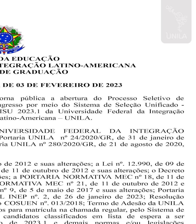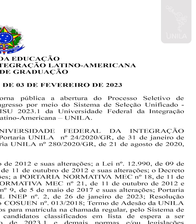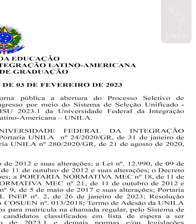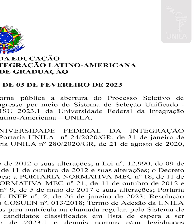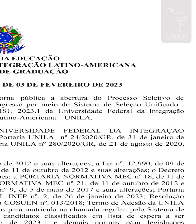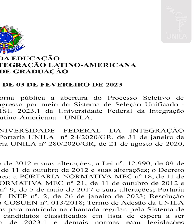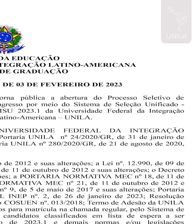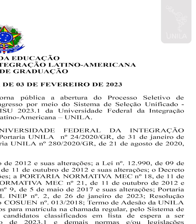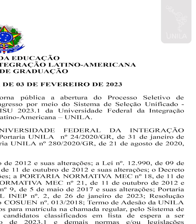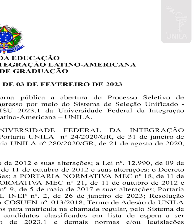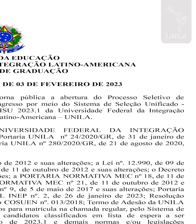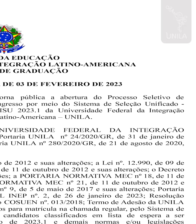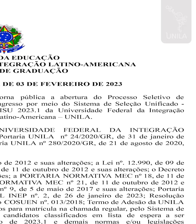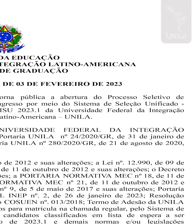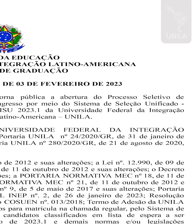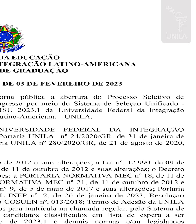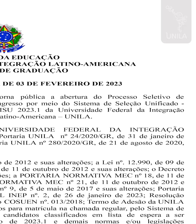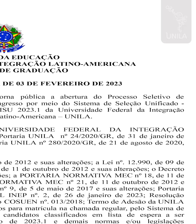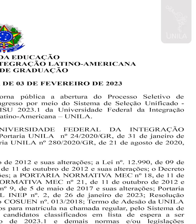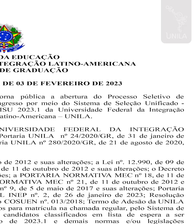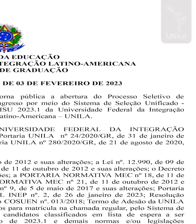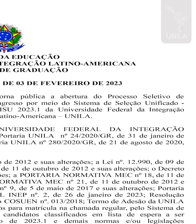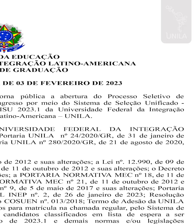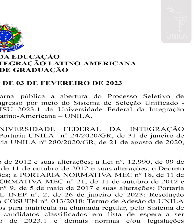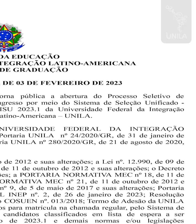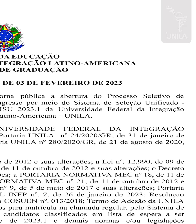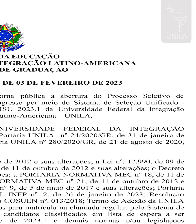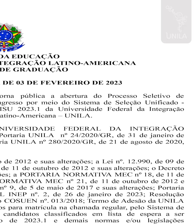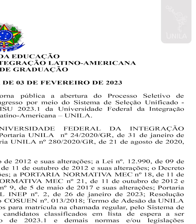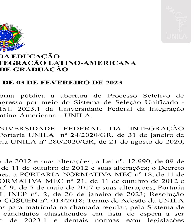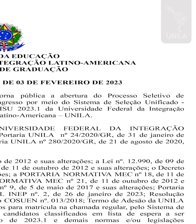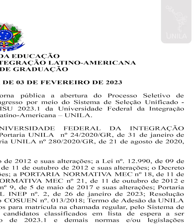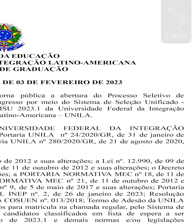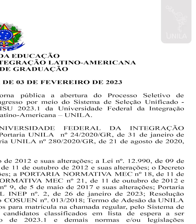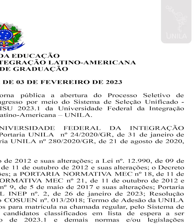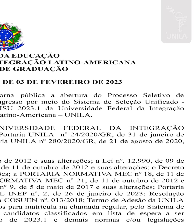de Graduação. Edital Prograde, número